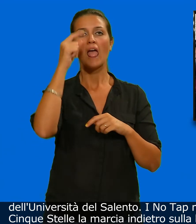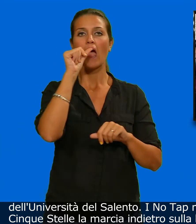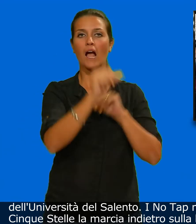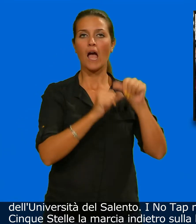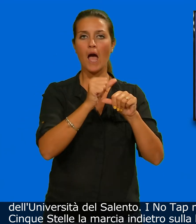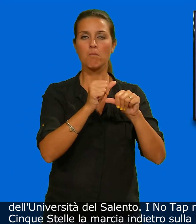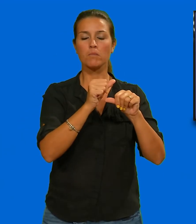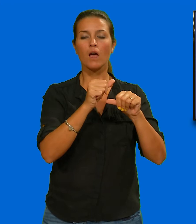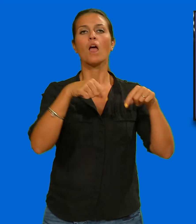gasdotto